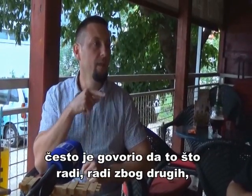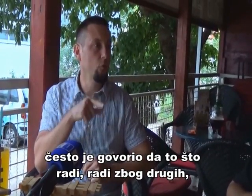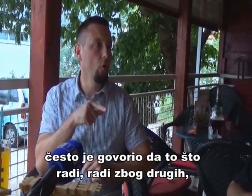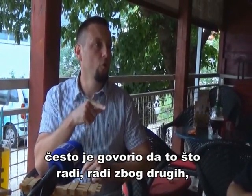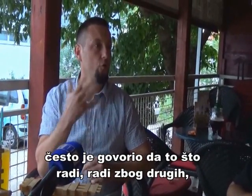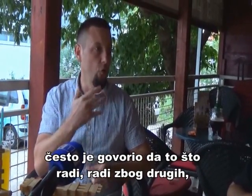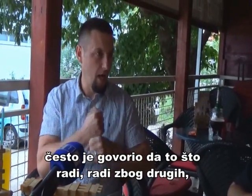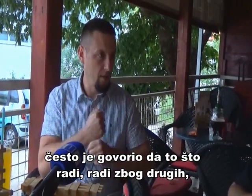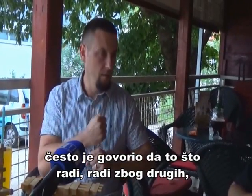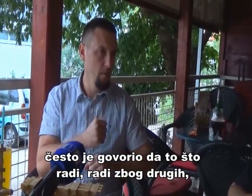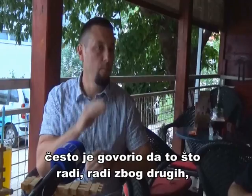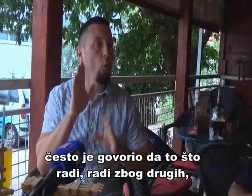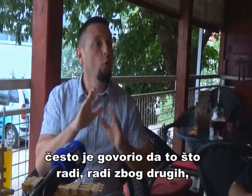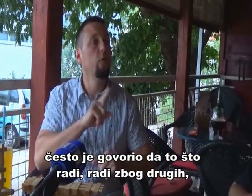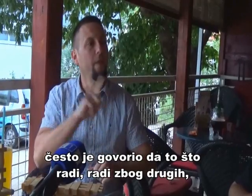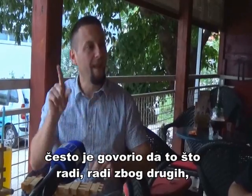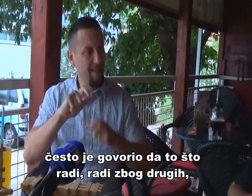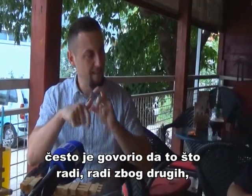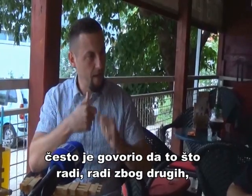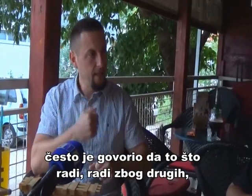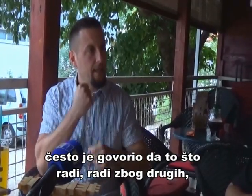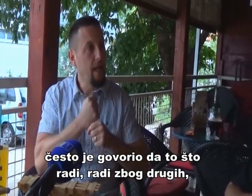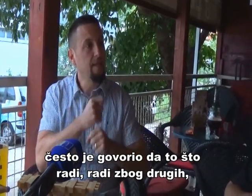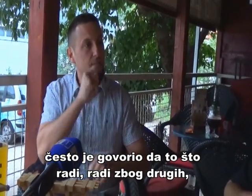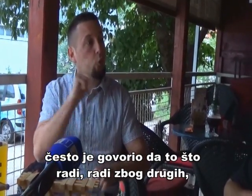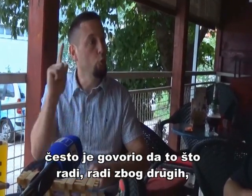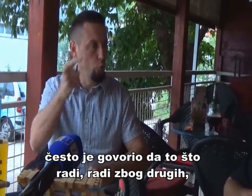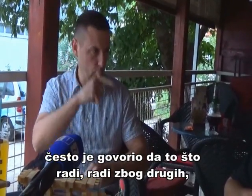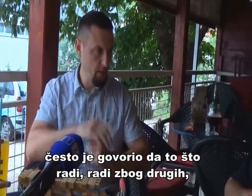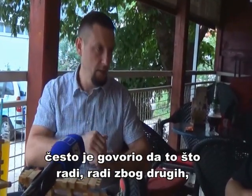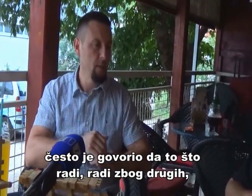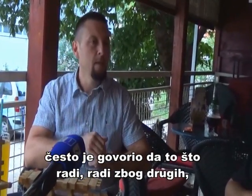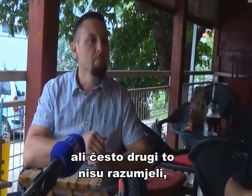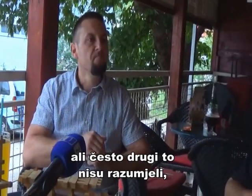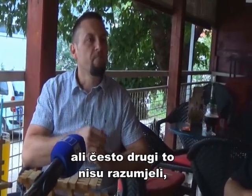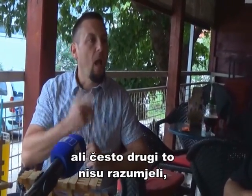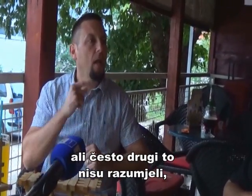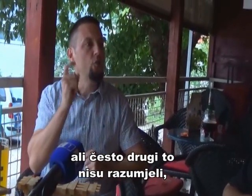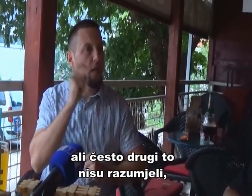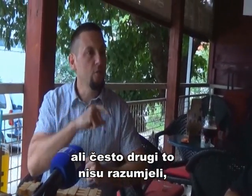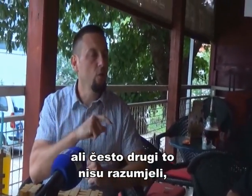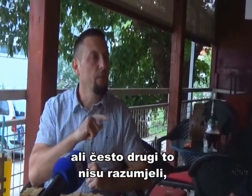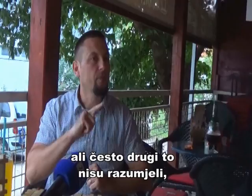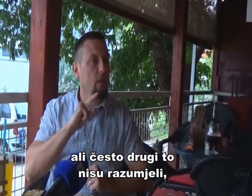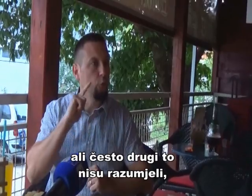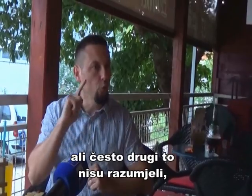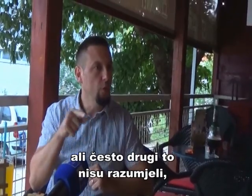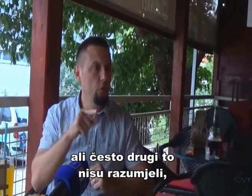to što radi, pogotovo neke stvari, radi zbog drugih, ali često drugi to